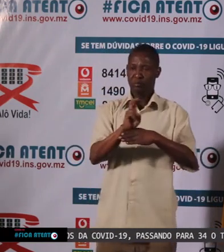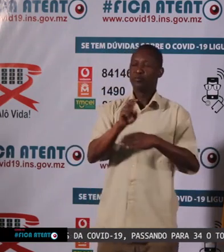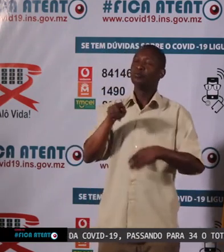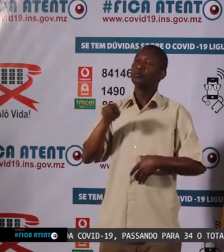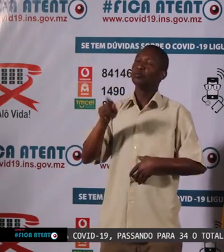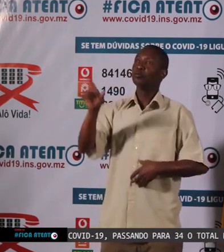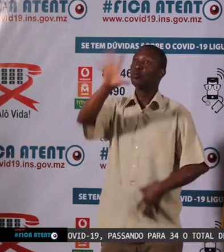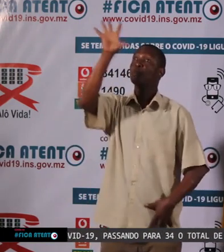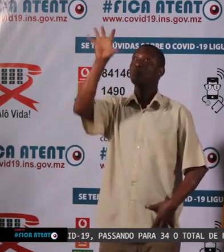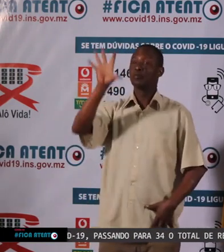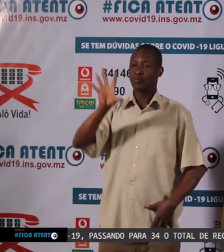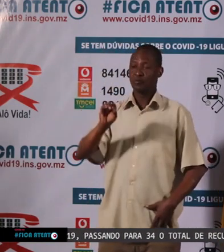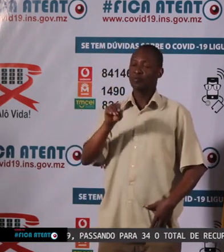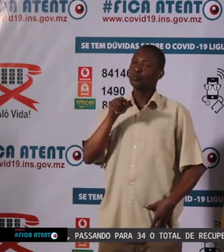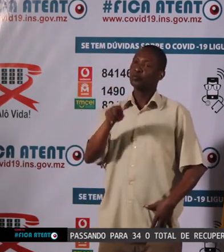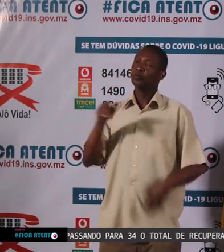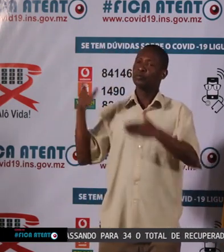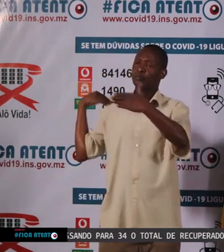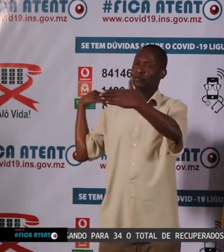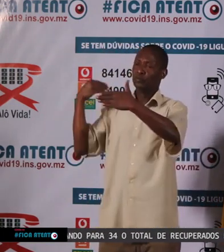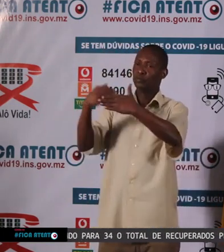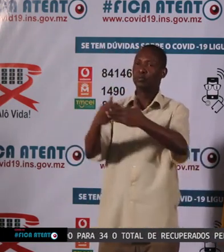cumulativo de